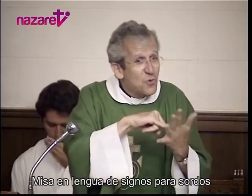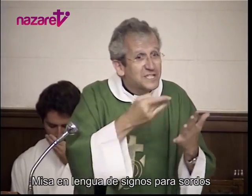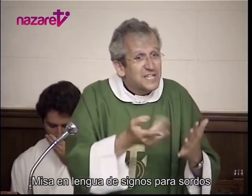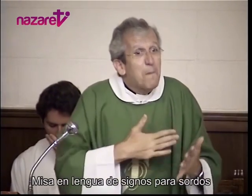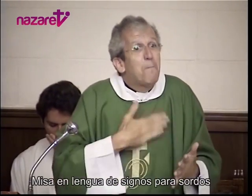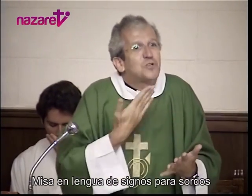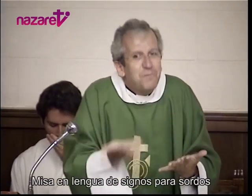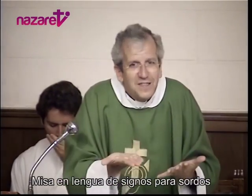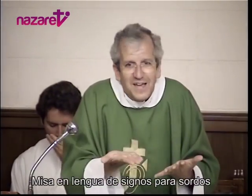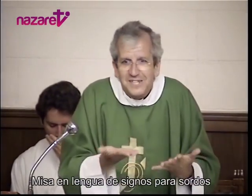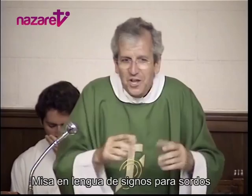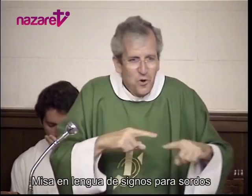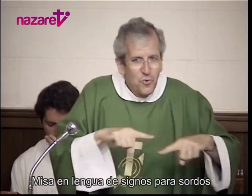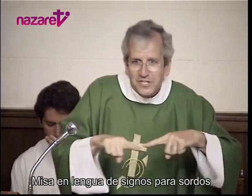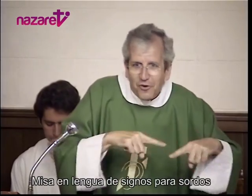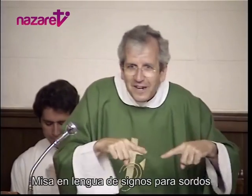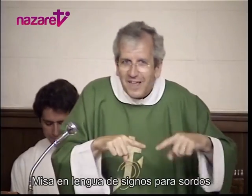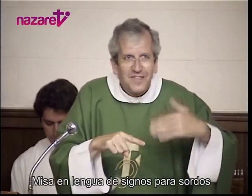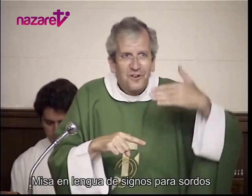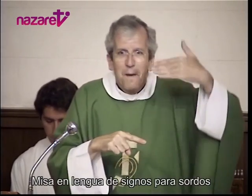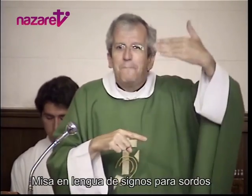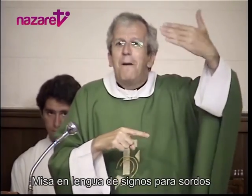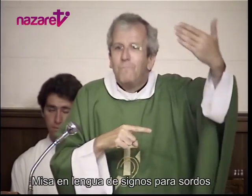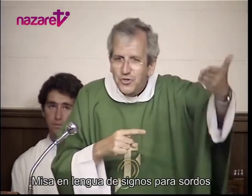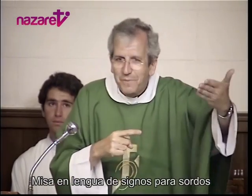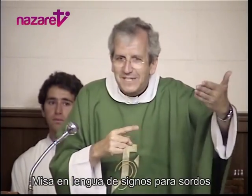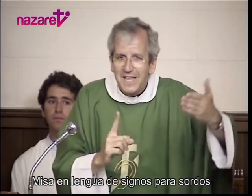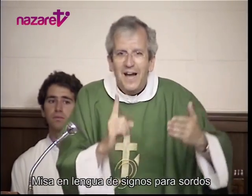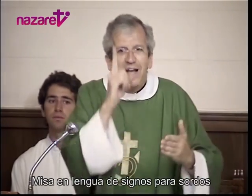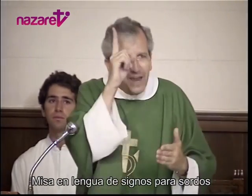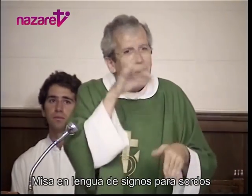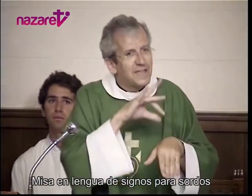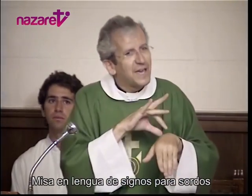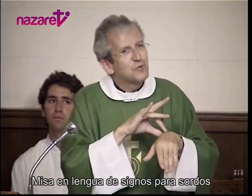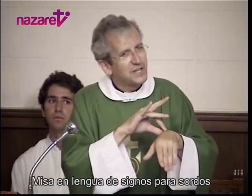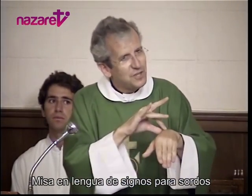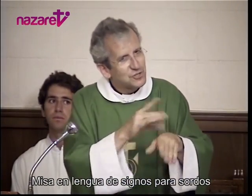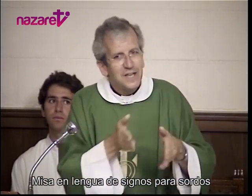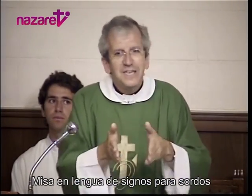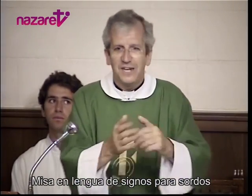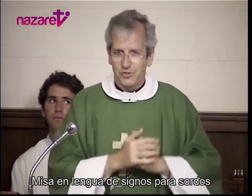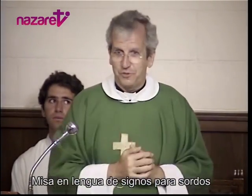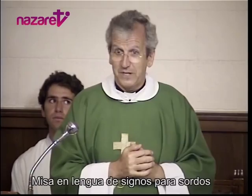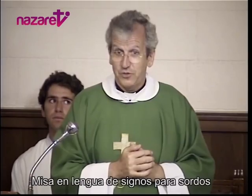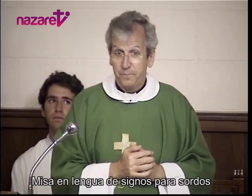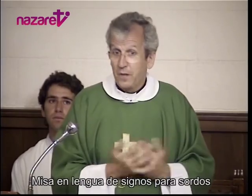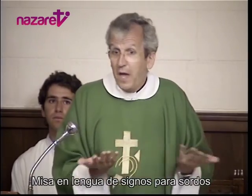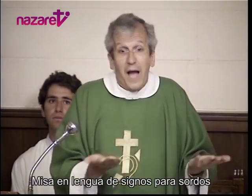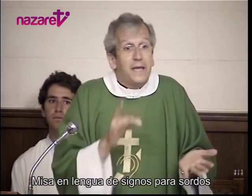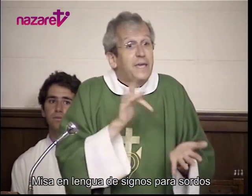nuestras posibilidades, nuestra organización va mucho más allá el que dejemos que Dios guíe nuestros pasos. ¿Qué nos